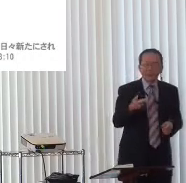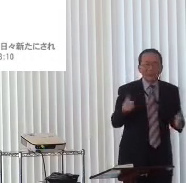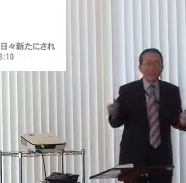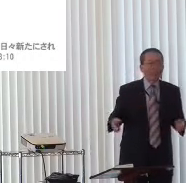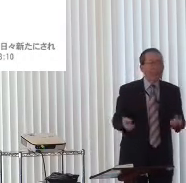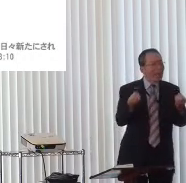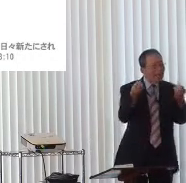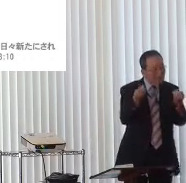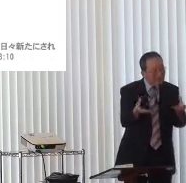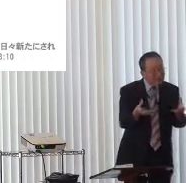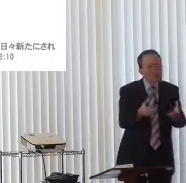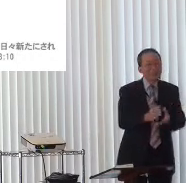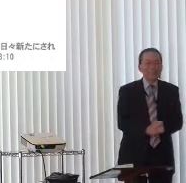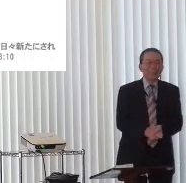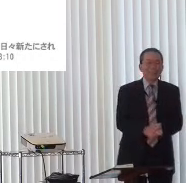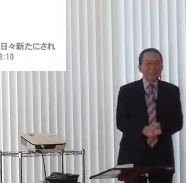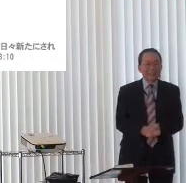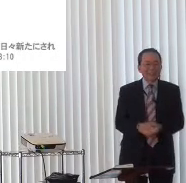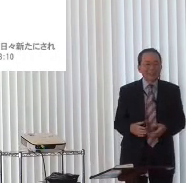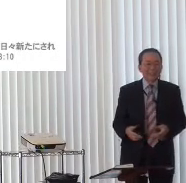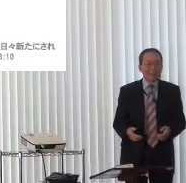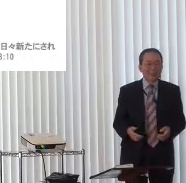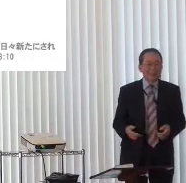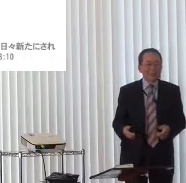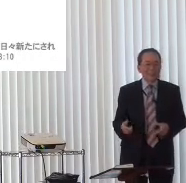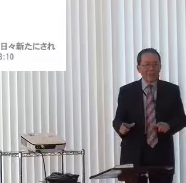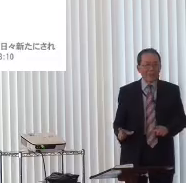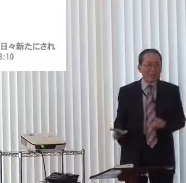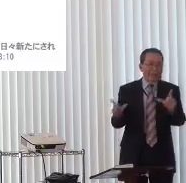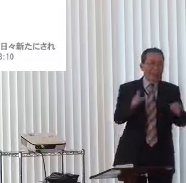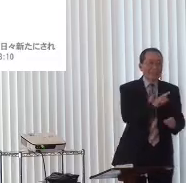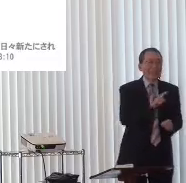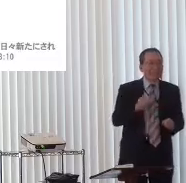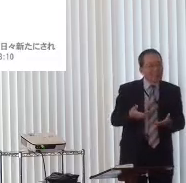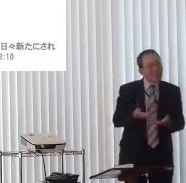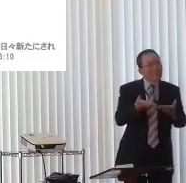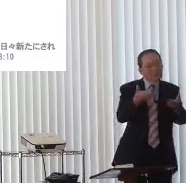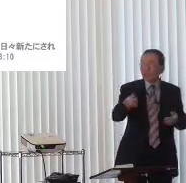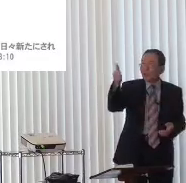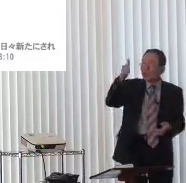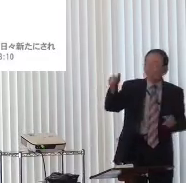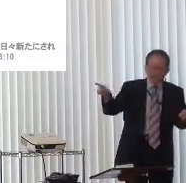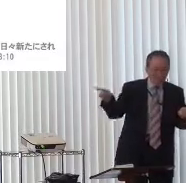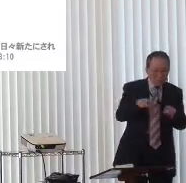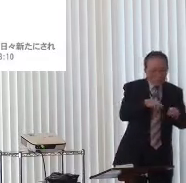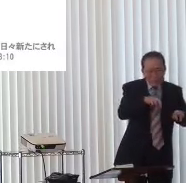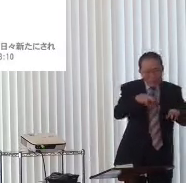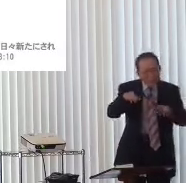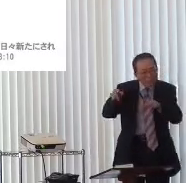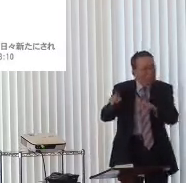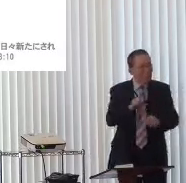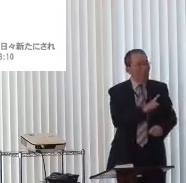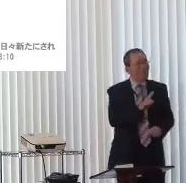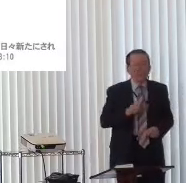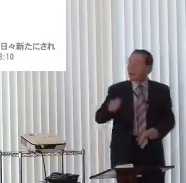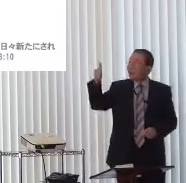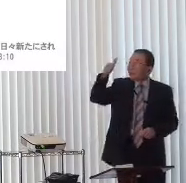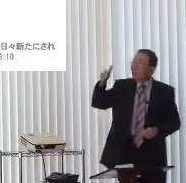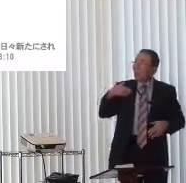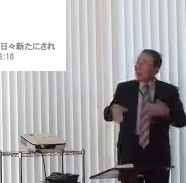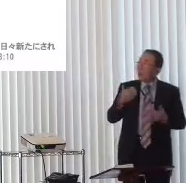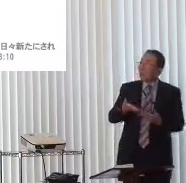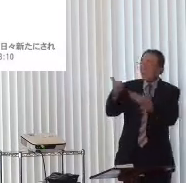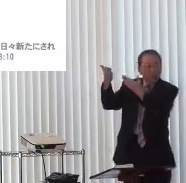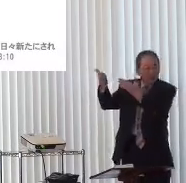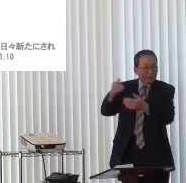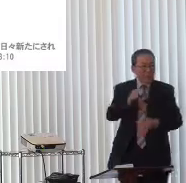新しい一日が皆さんに与えられている。主と共に歩む一日、それは主を喜ばせる一